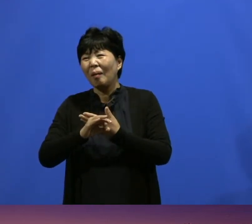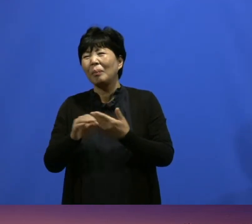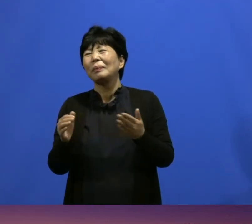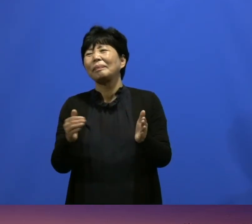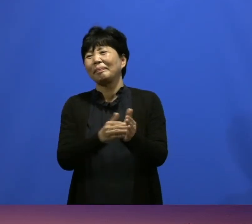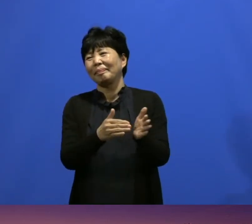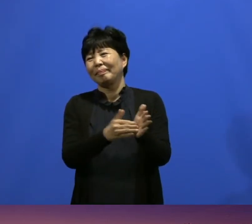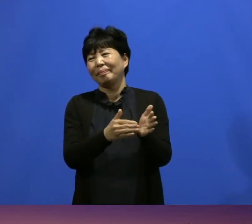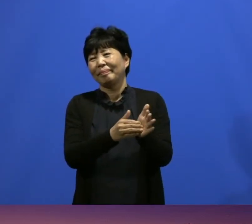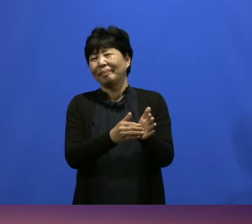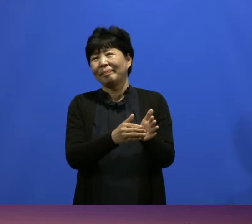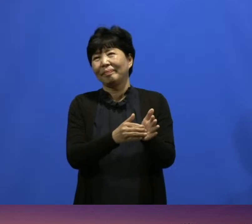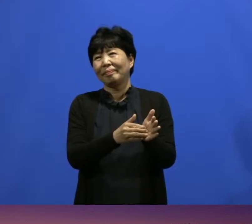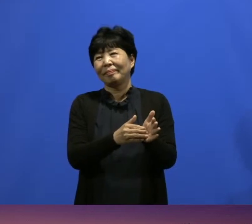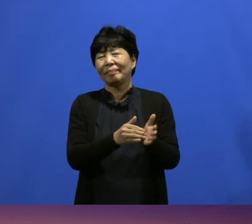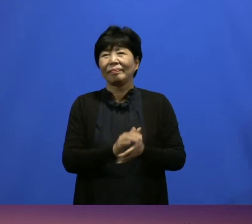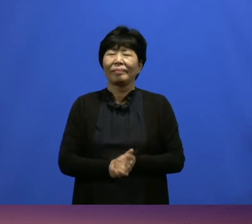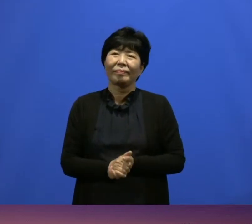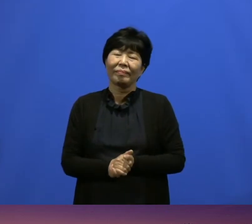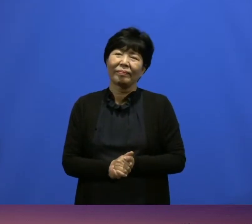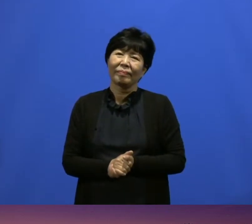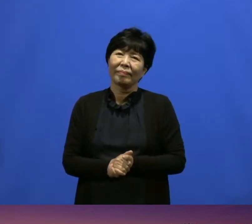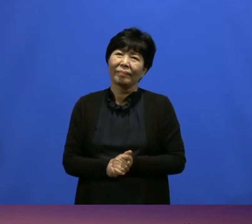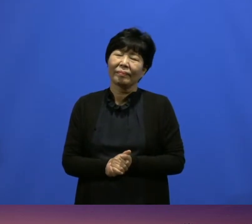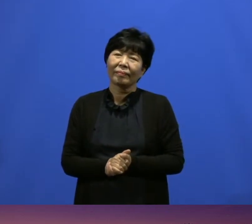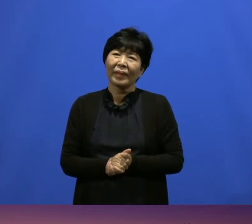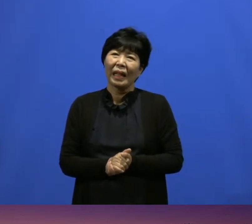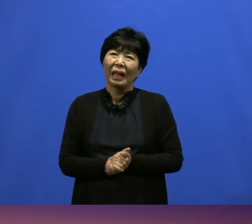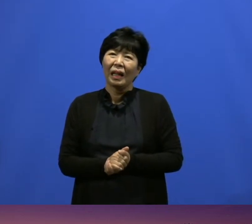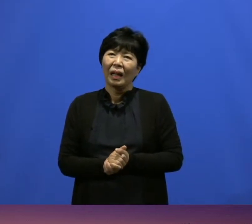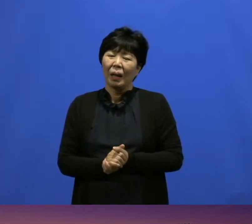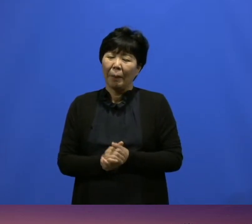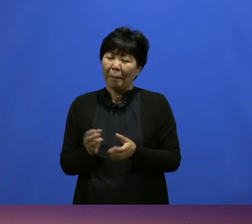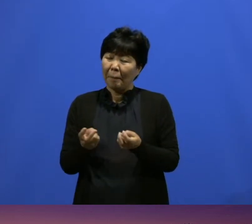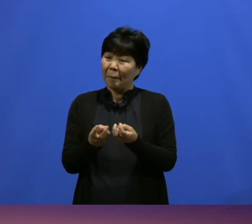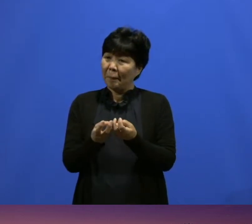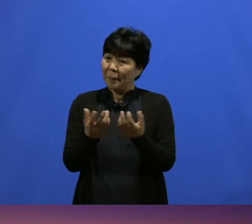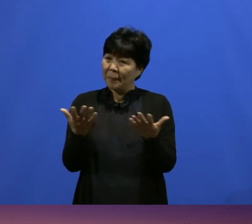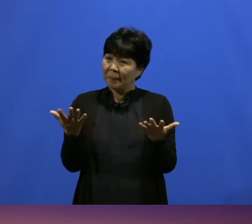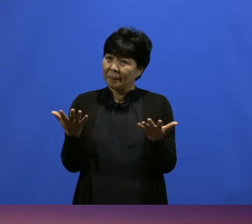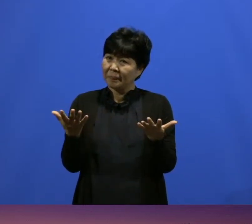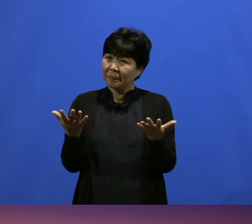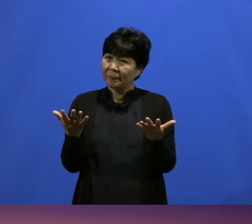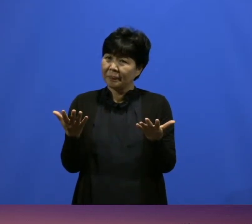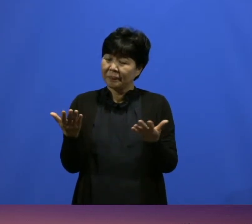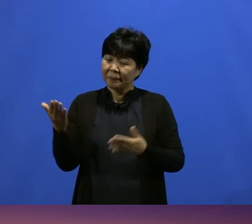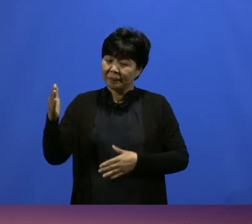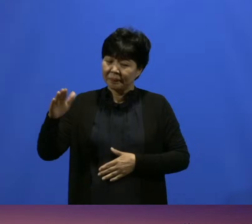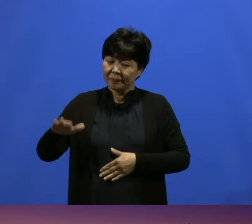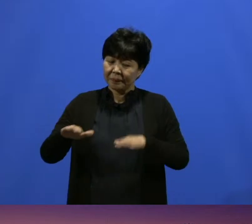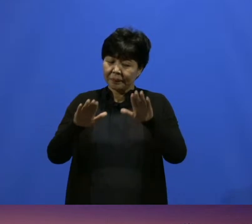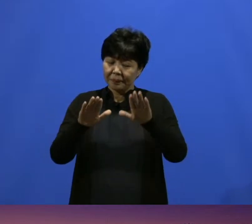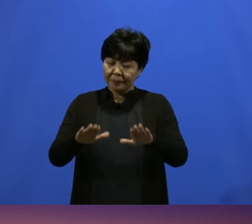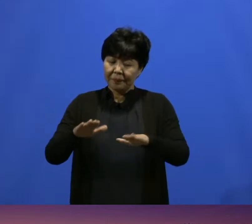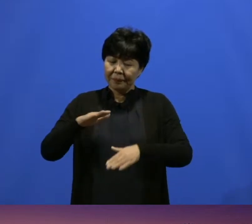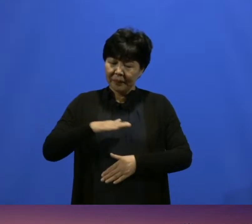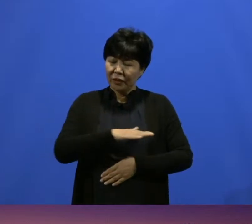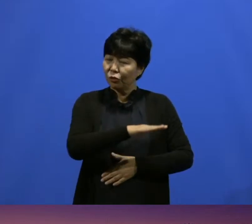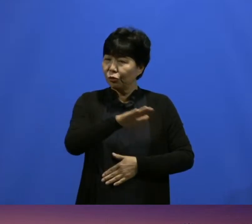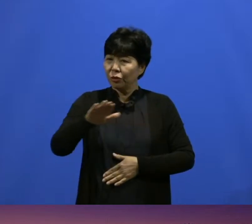사람들은 실패하면 그냥 그걸로 끝이에요. 길이 없어요. 근데 여러분, 오늘 우리는